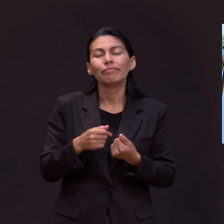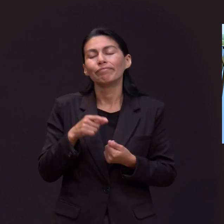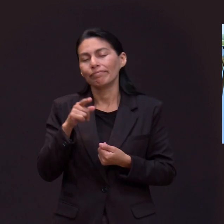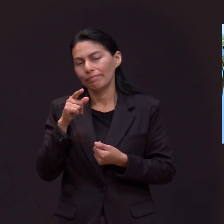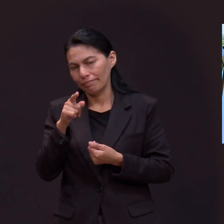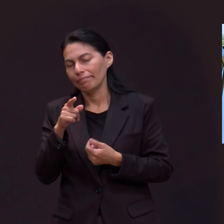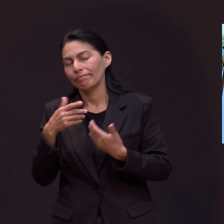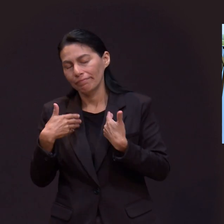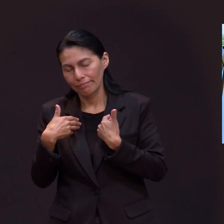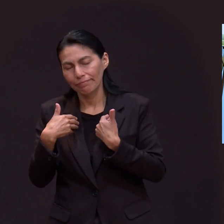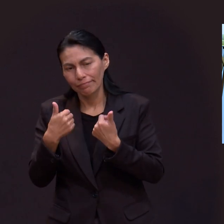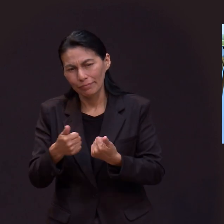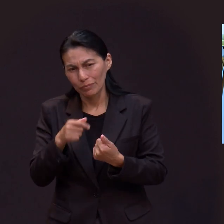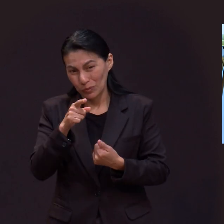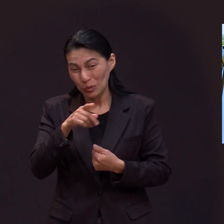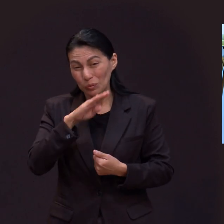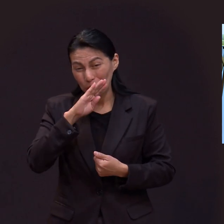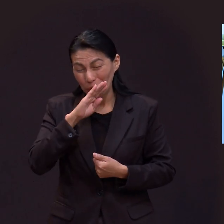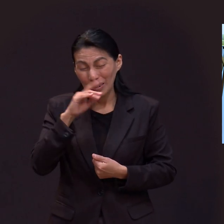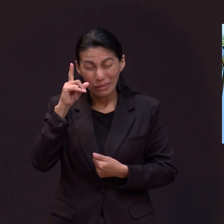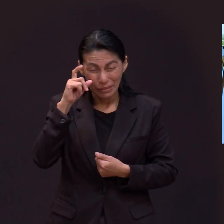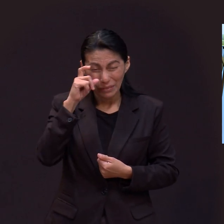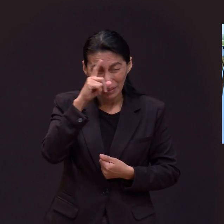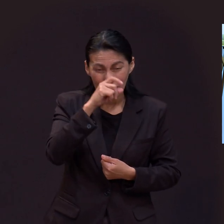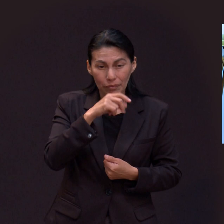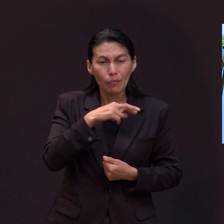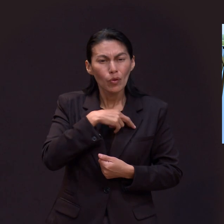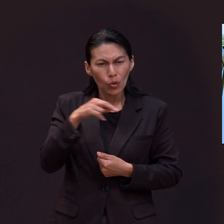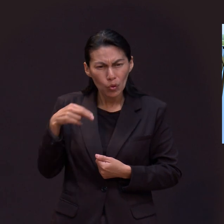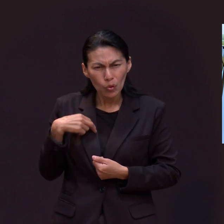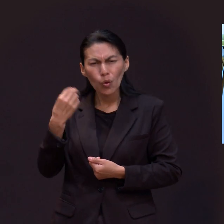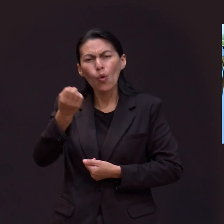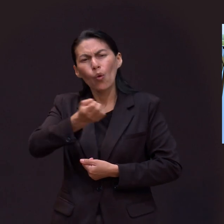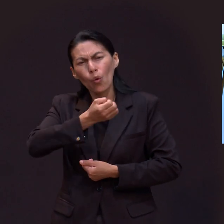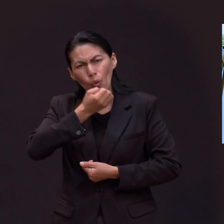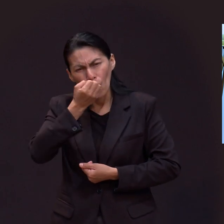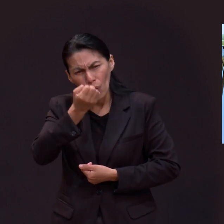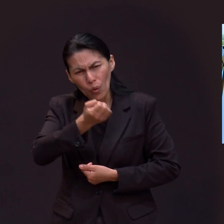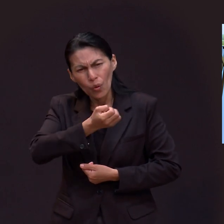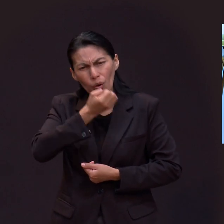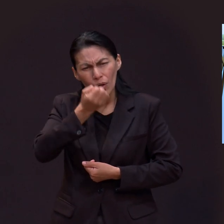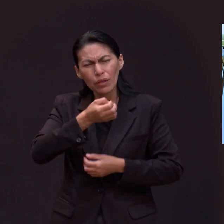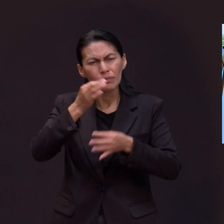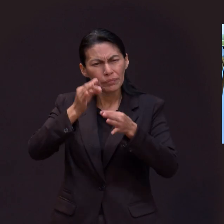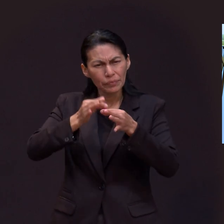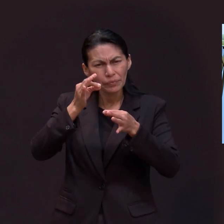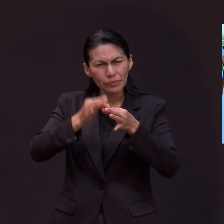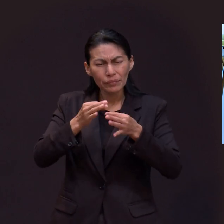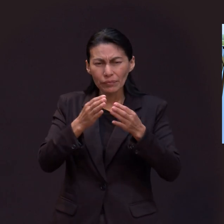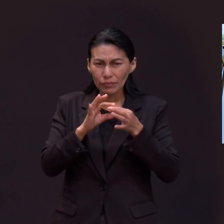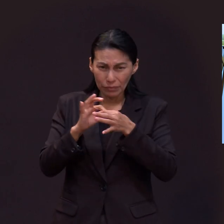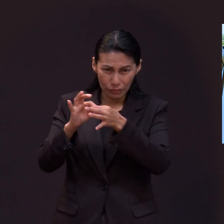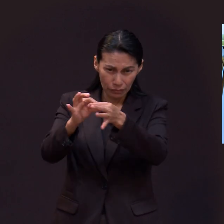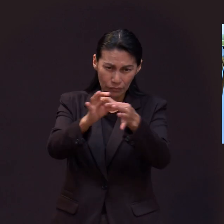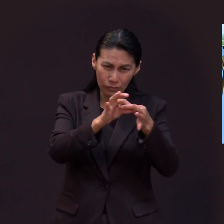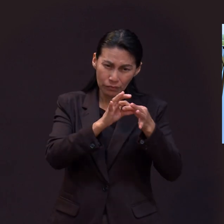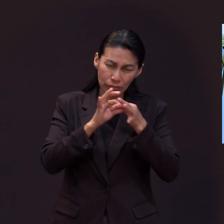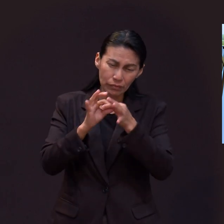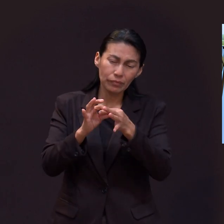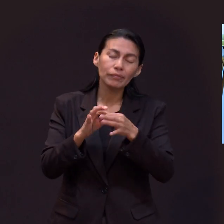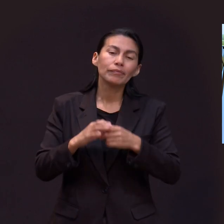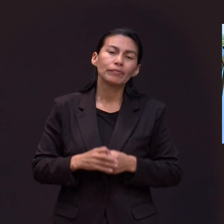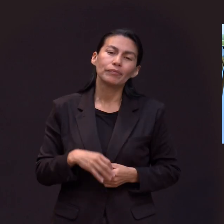madre comprendemos tu situación y vamos a añadir nos vamos a estar contigo